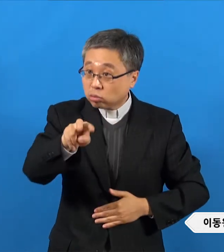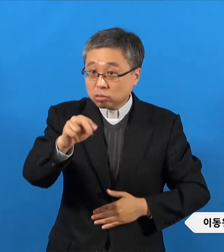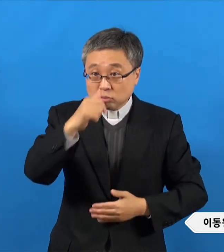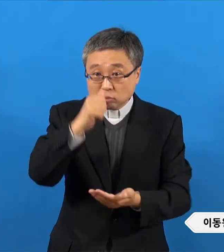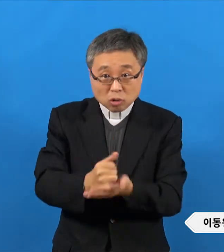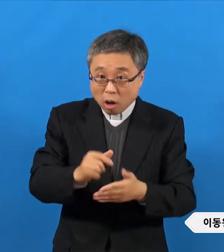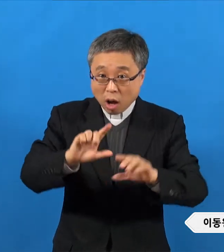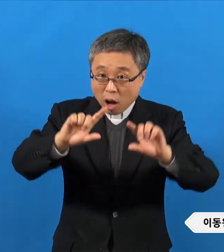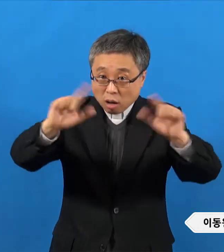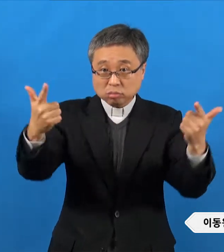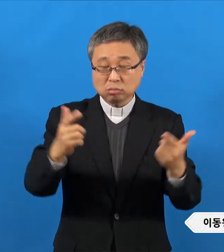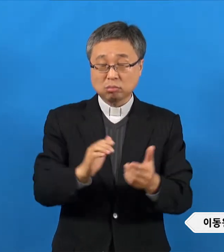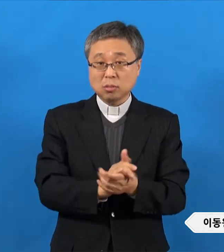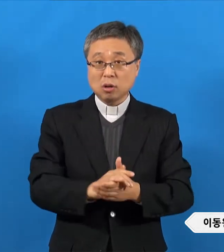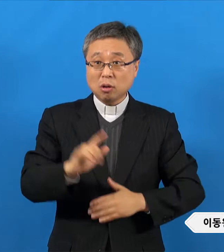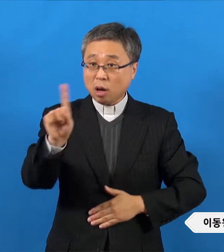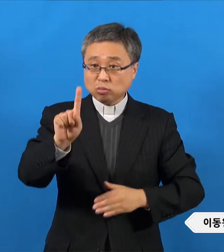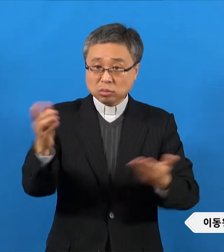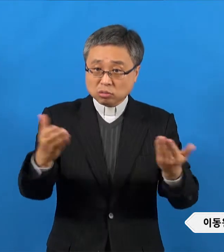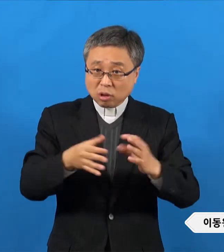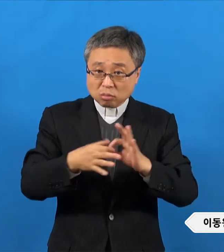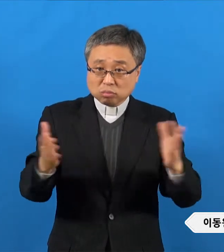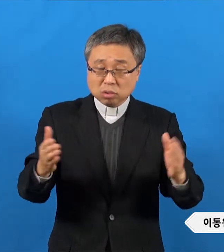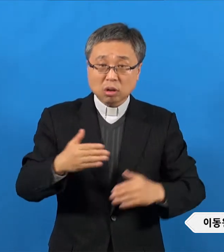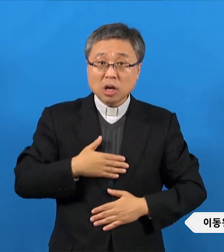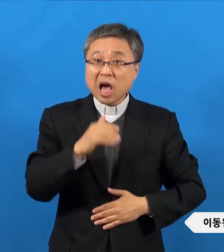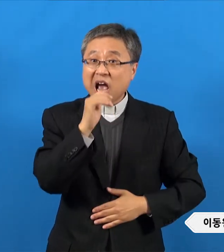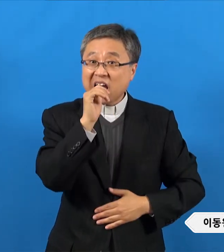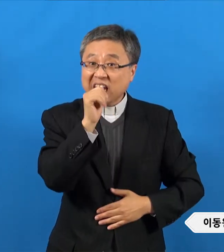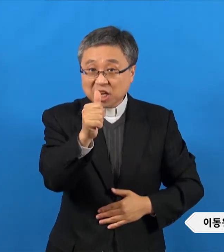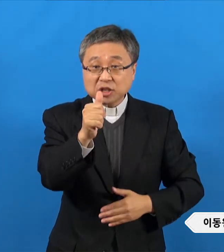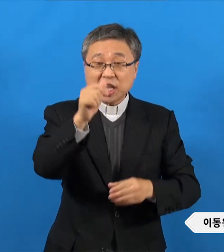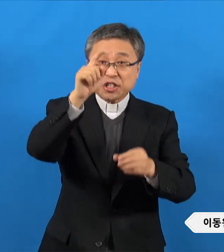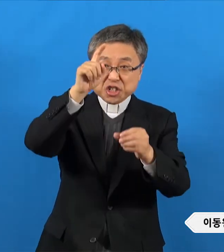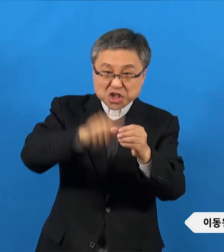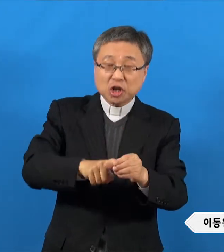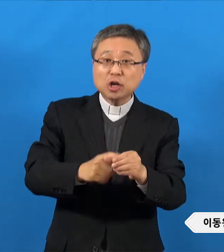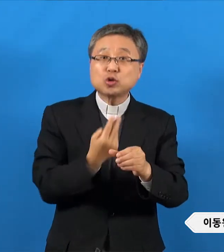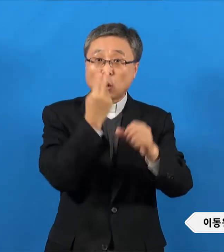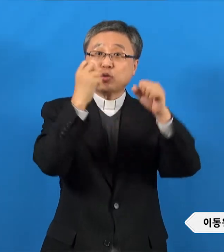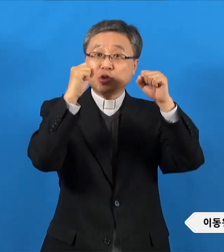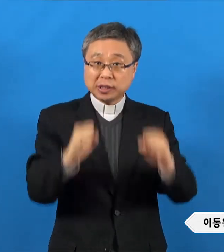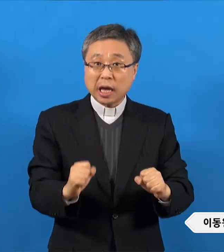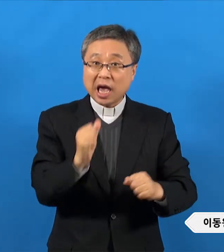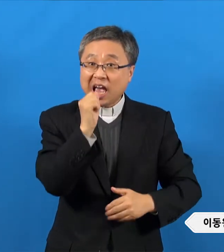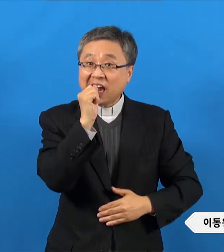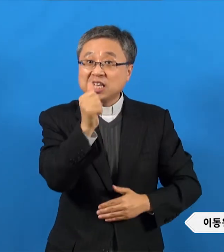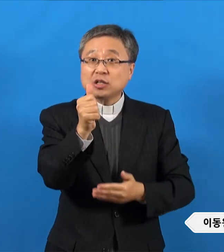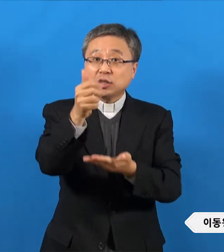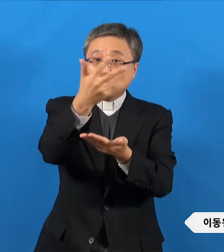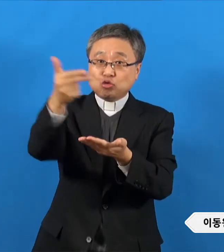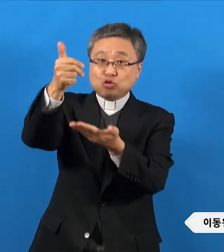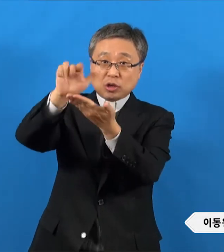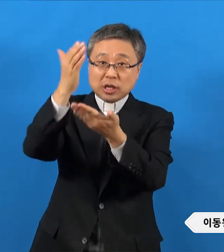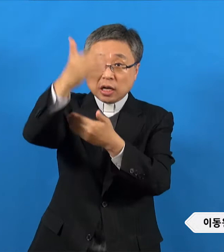아니에요. 사랑하는 여러분, 절대적 존재, 절대자이신 하나님을 부인하는 순간 더